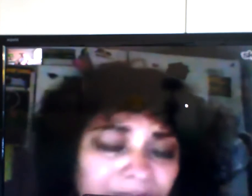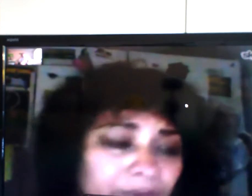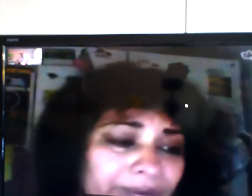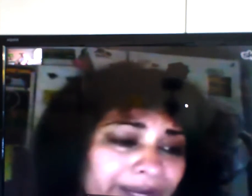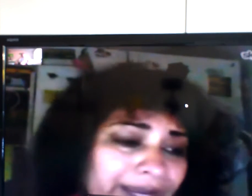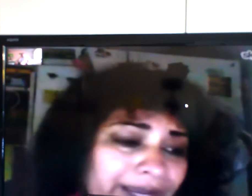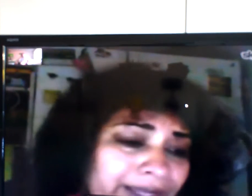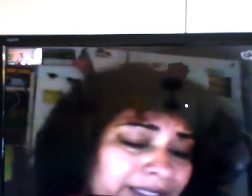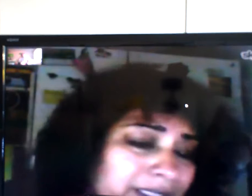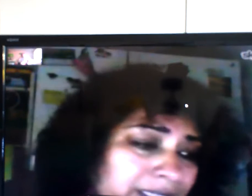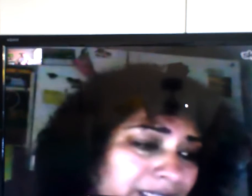al azar